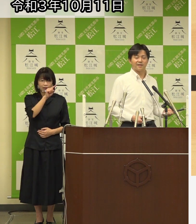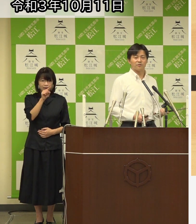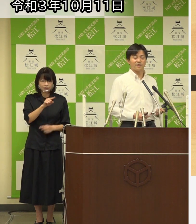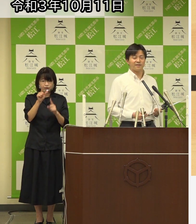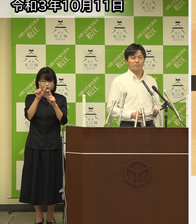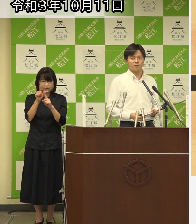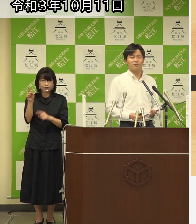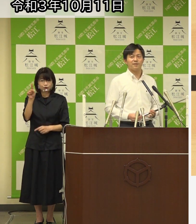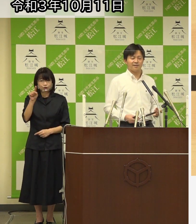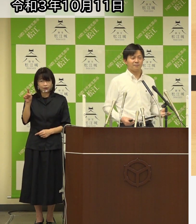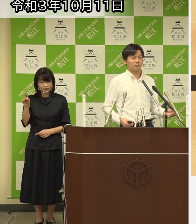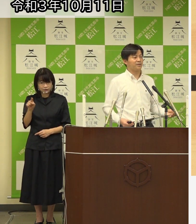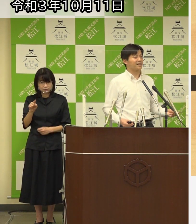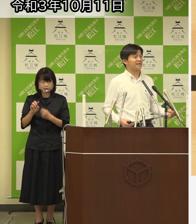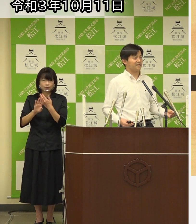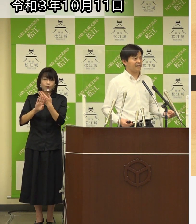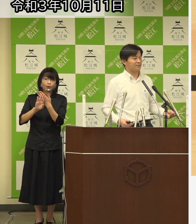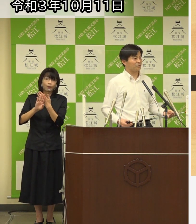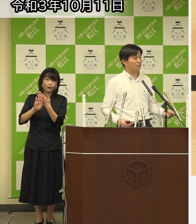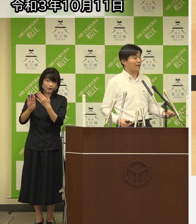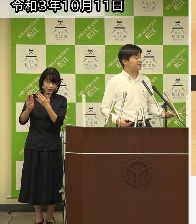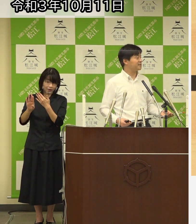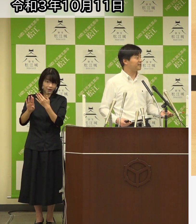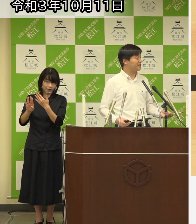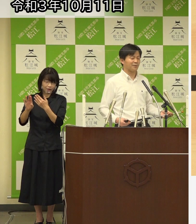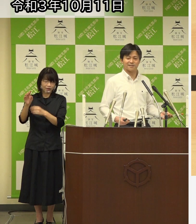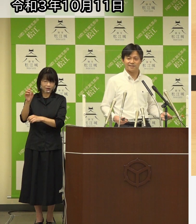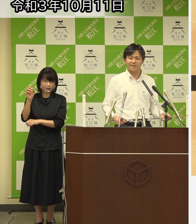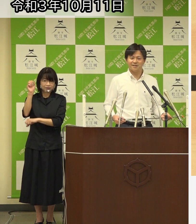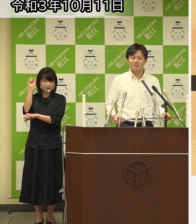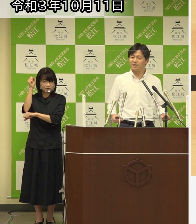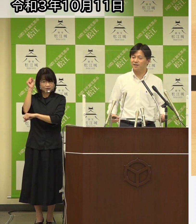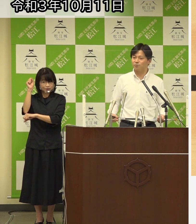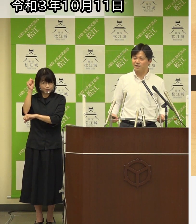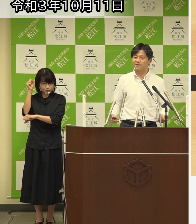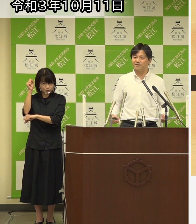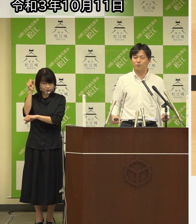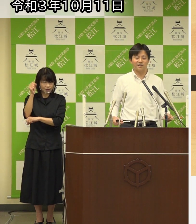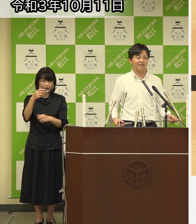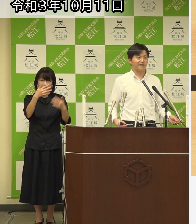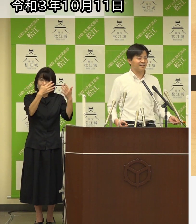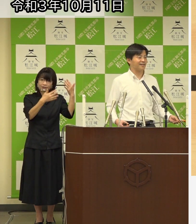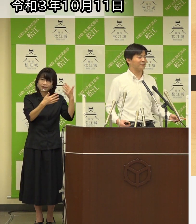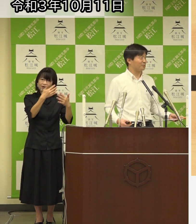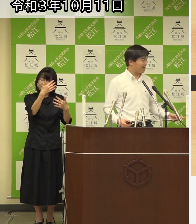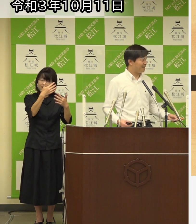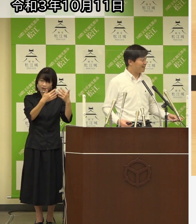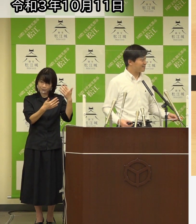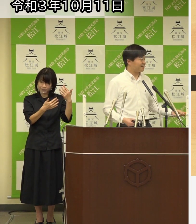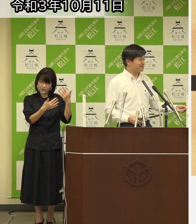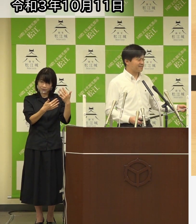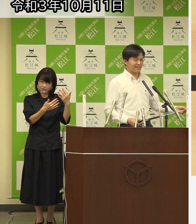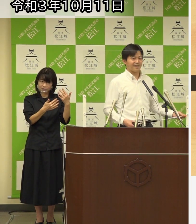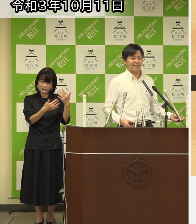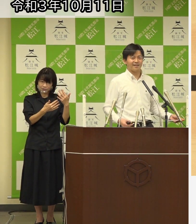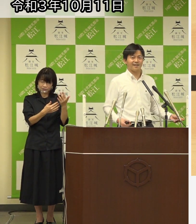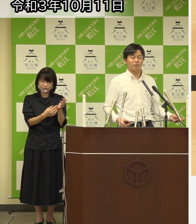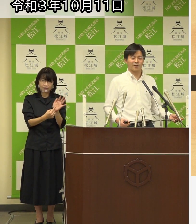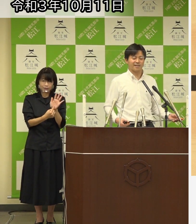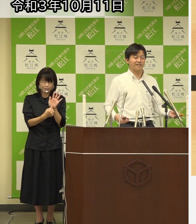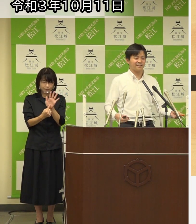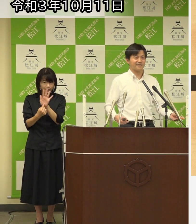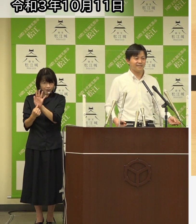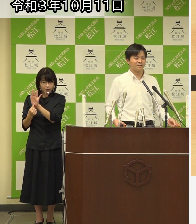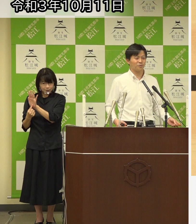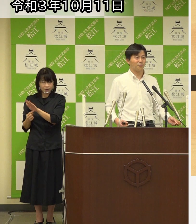、それ以外のメディアも含めて、まあ、どういった形で情報を発信していけばですね、メディアの皆さんに取り上げていただけるのか、 SNS で、